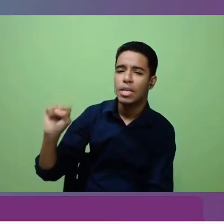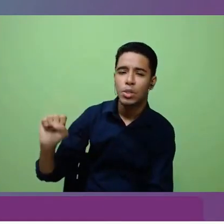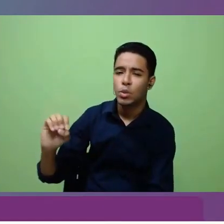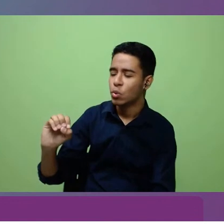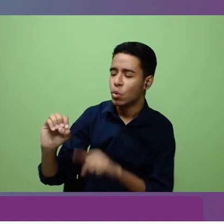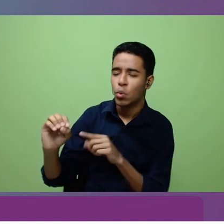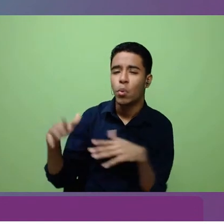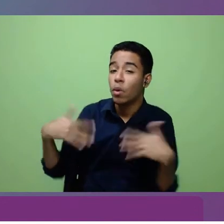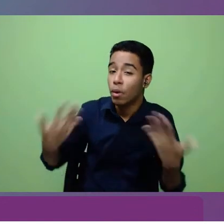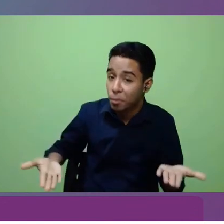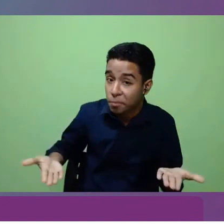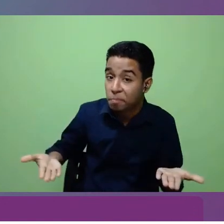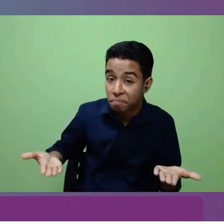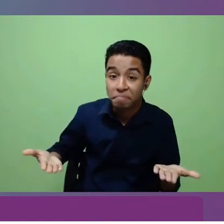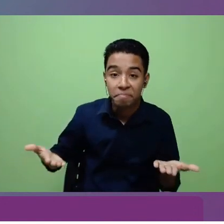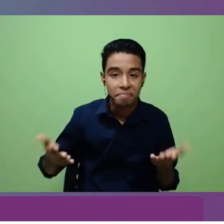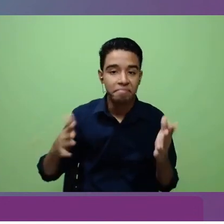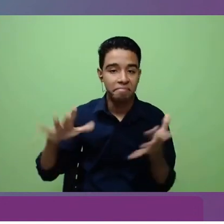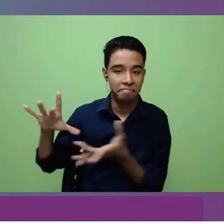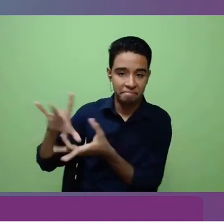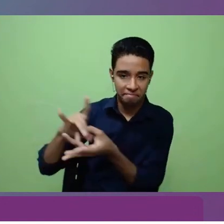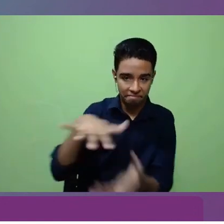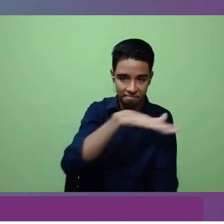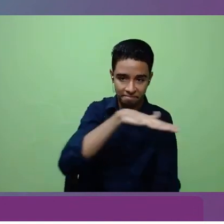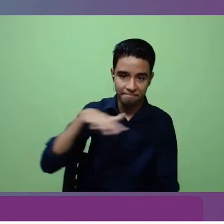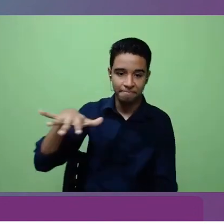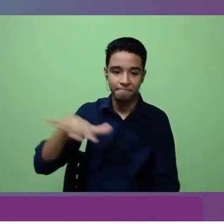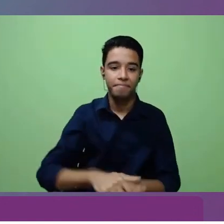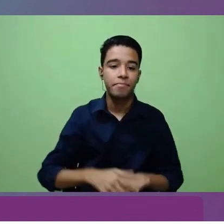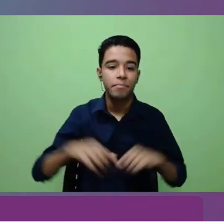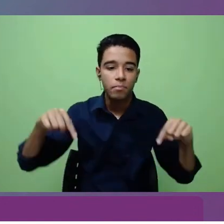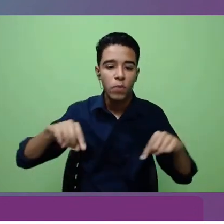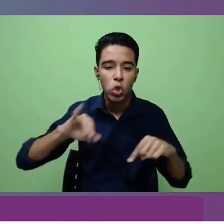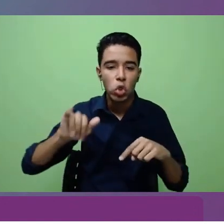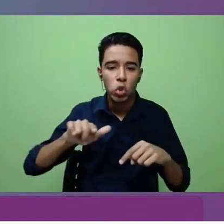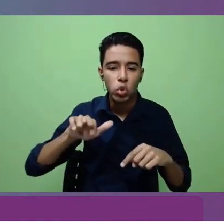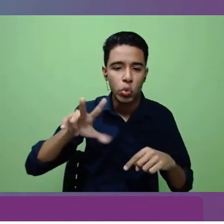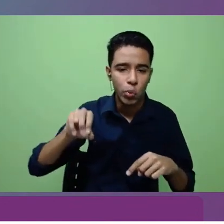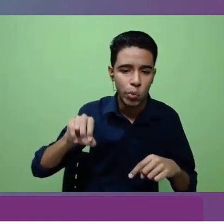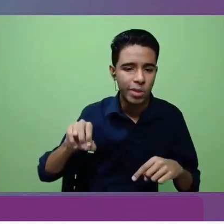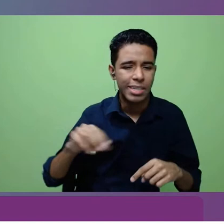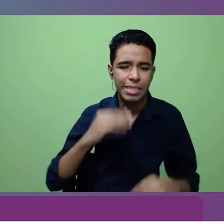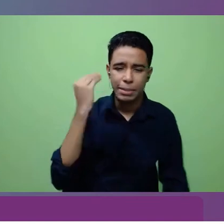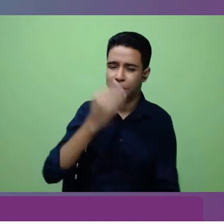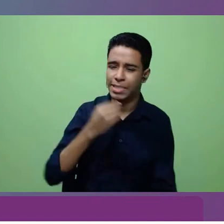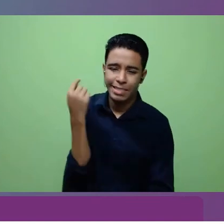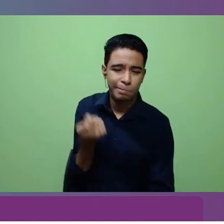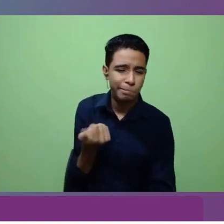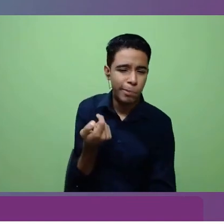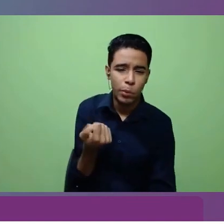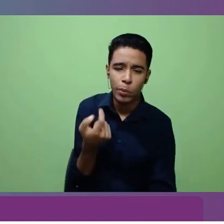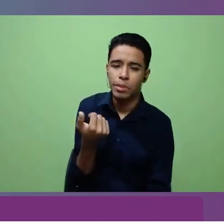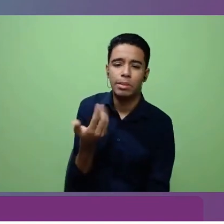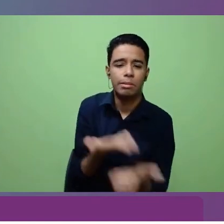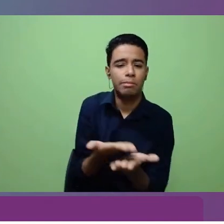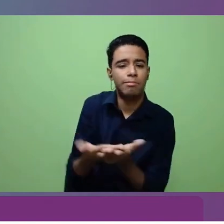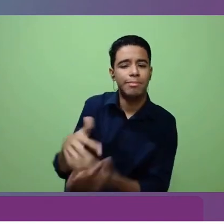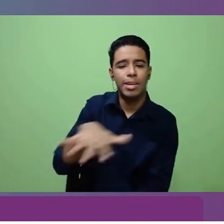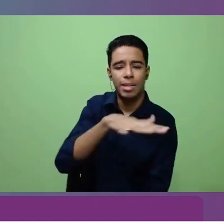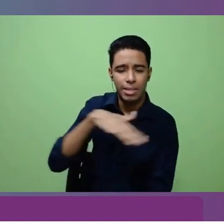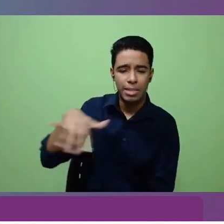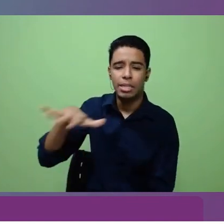Júlio, eu já possuía pouca experiência, difícil em português com a tradução, alguém ter erros de palavras.